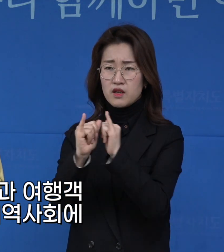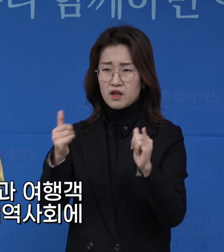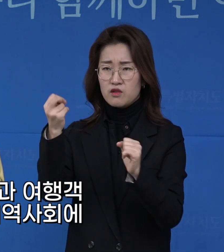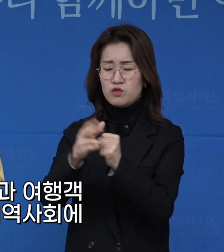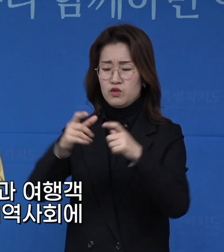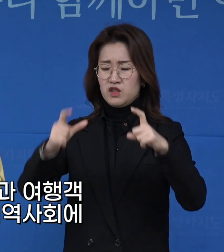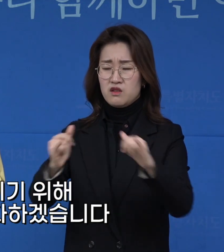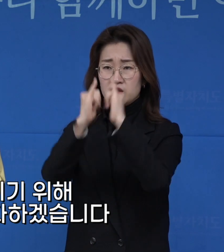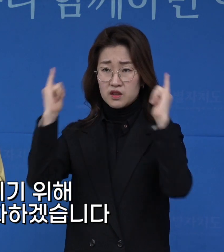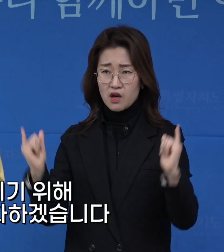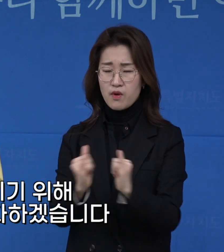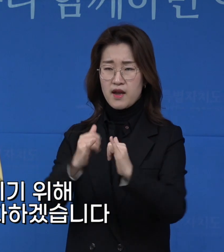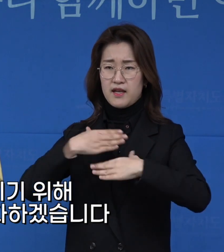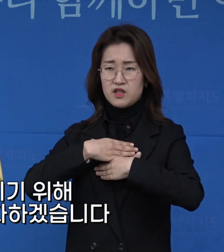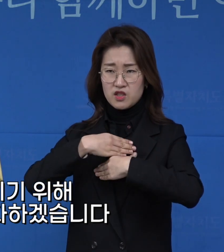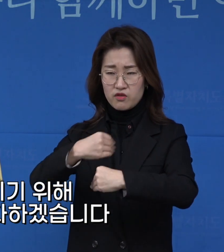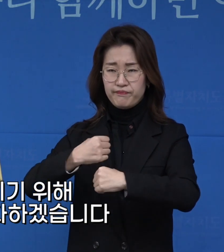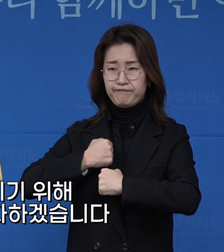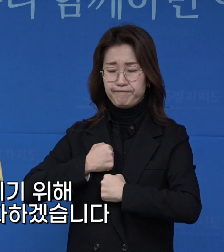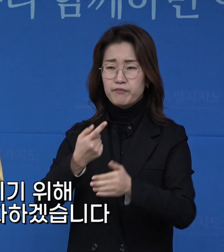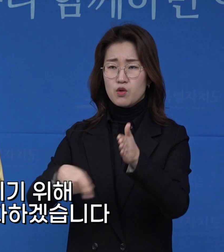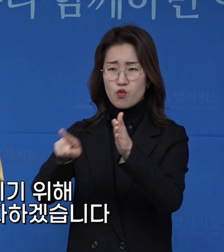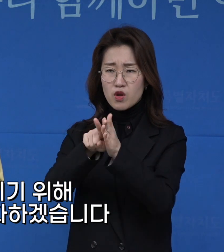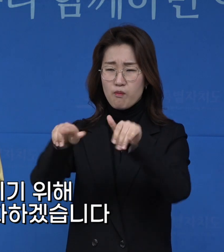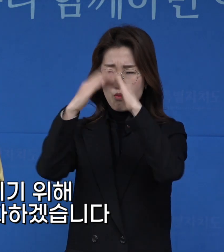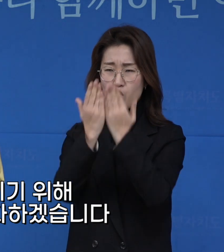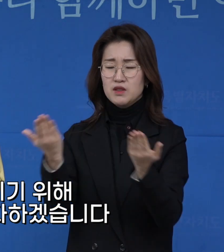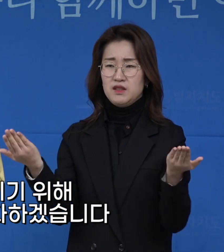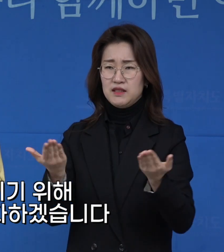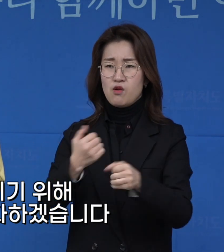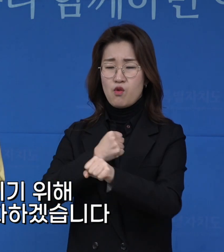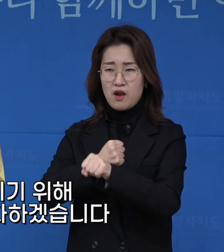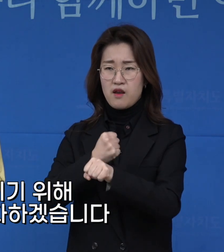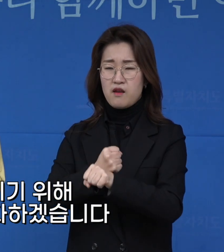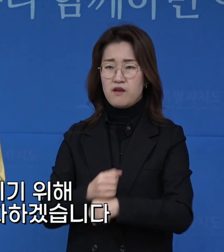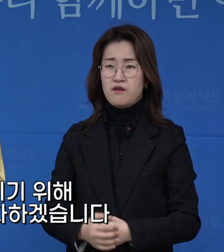제주 지역 사회의 안전을 지키기 위해 할 수 있는 일은 다 하겠습니다